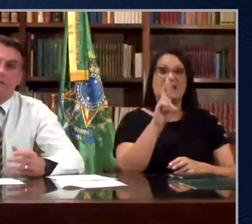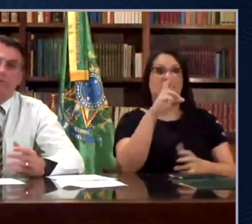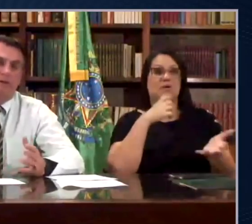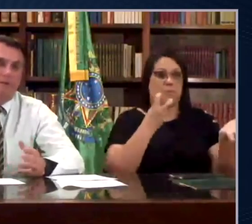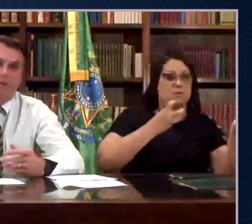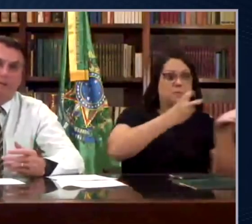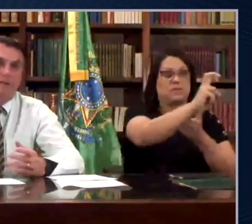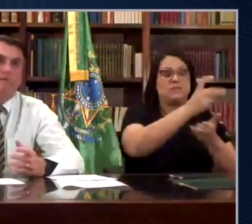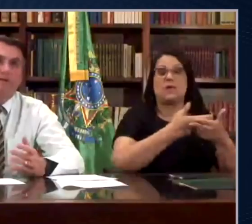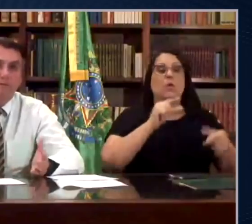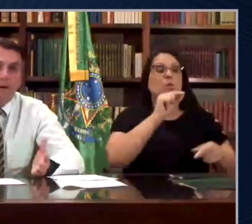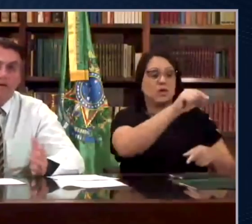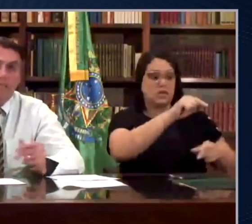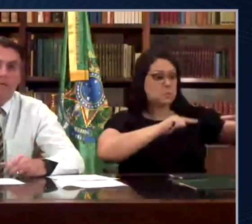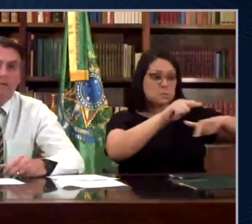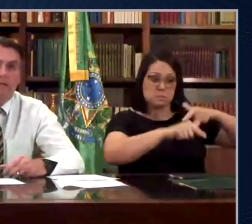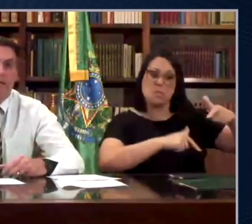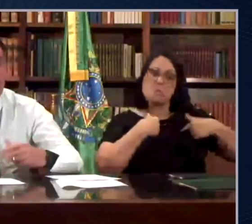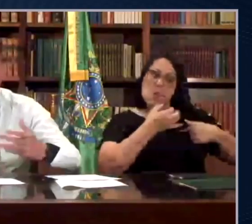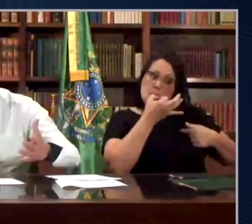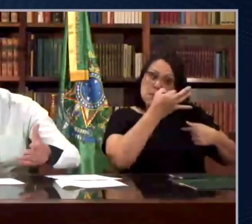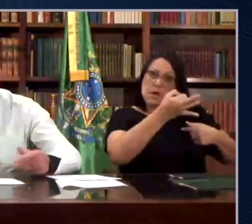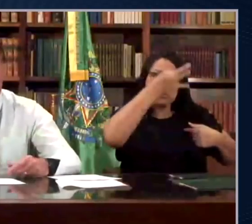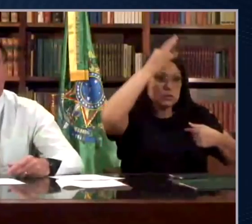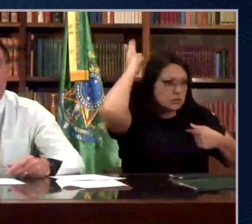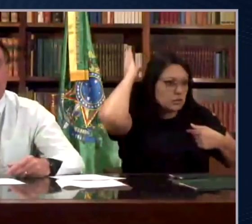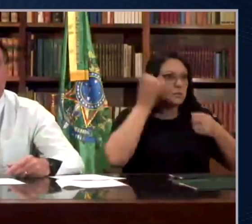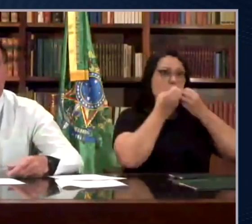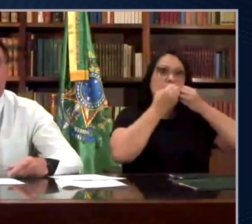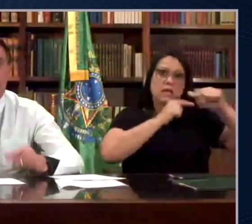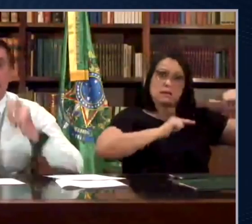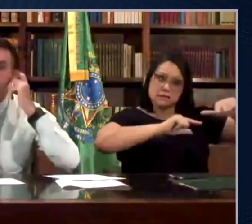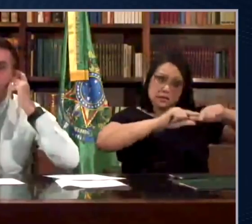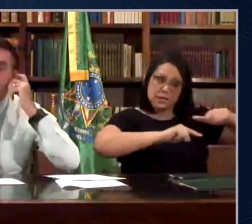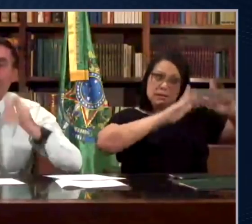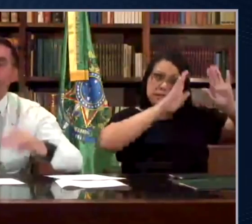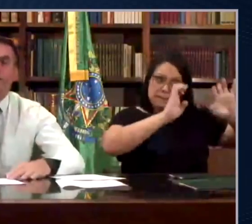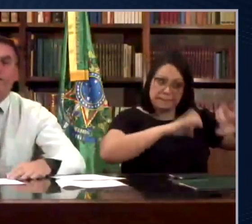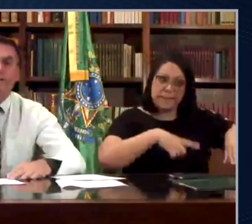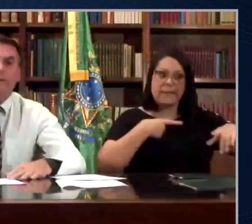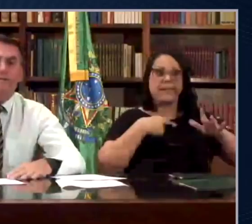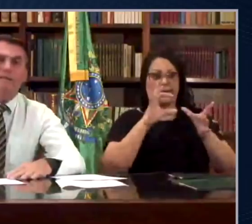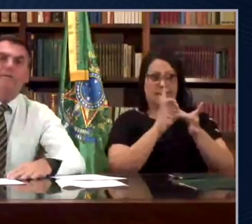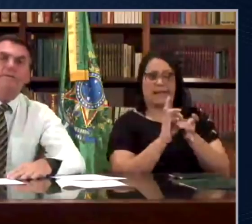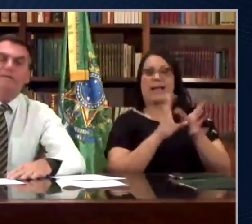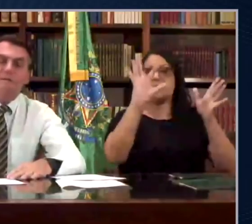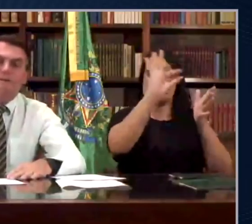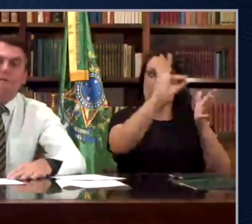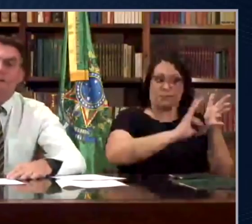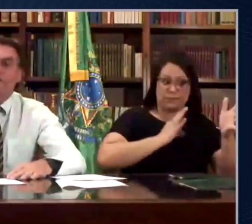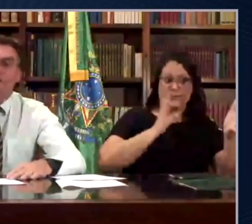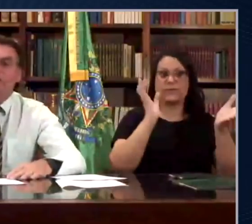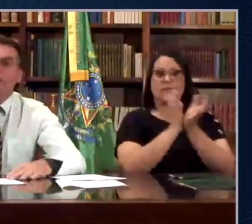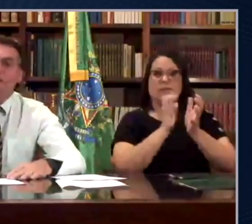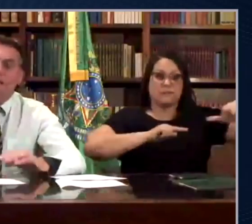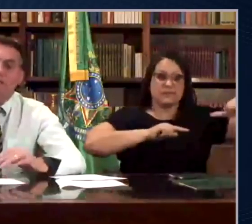correram contra ele, o governo dele, que estava indo bem, no meu entender, tinha aprovado a reforma trabalhista, estava começando